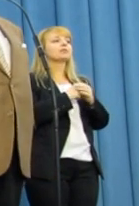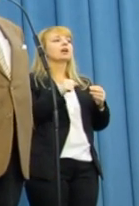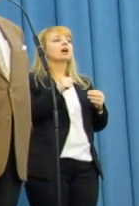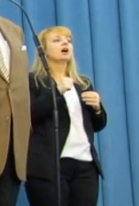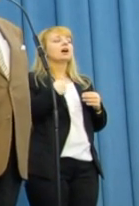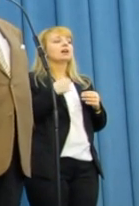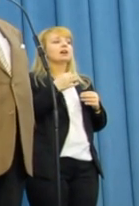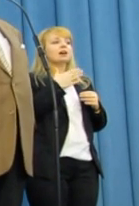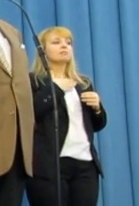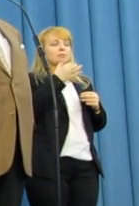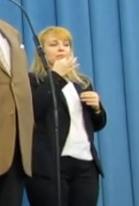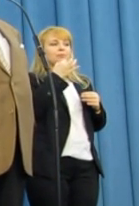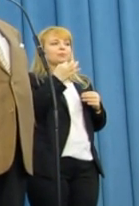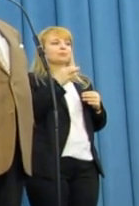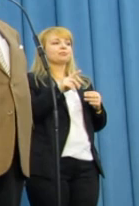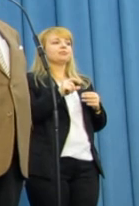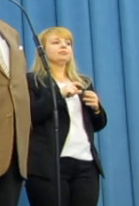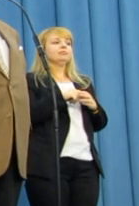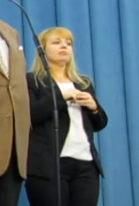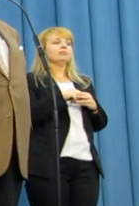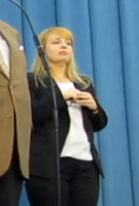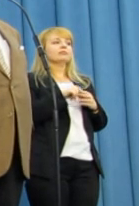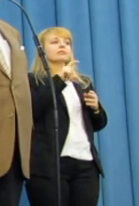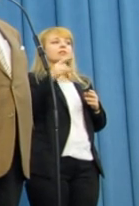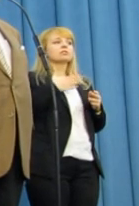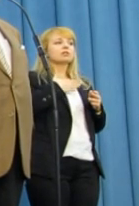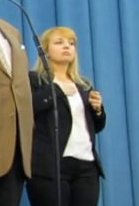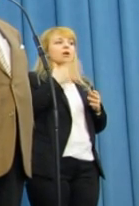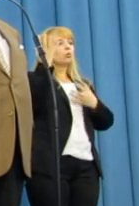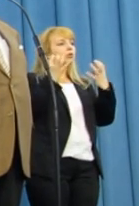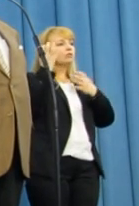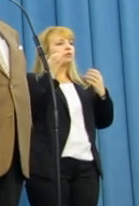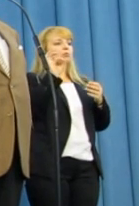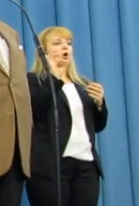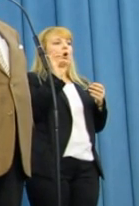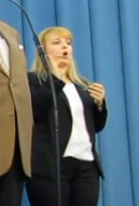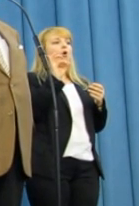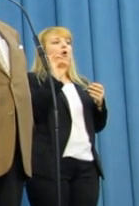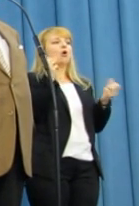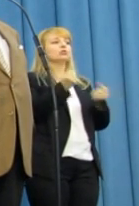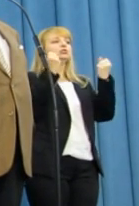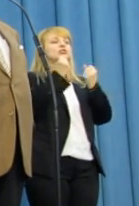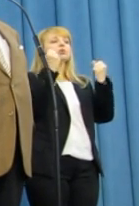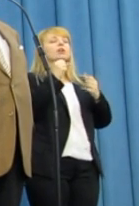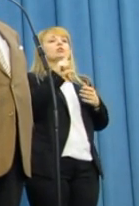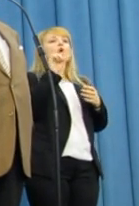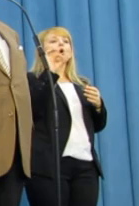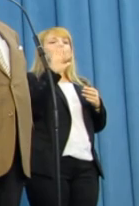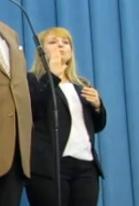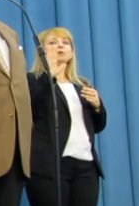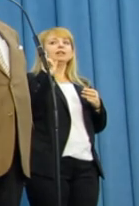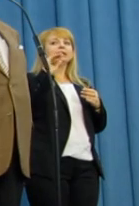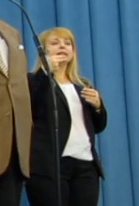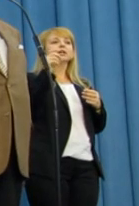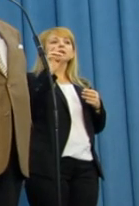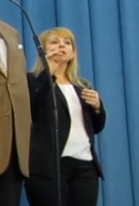TVP Info. Króciutko tylko chciałam panu zapytać, czy posiadają panowie jakąś wiedzę na temat ewentualnej działalności lobbingowej Jana Krzysztofa Bieleckiego